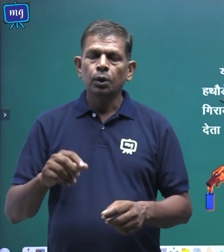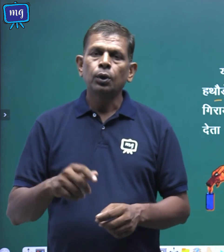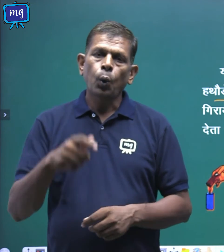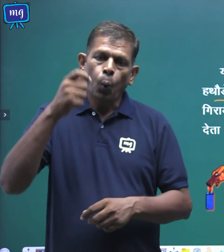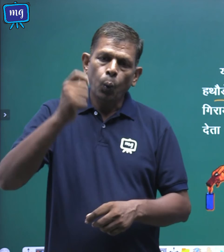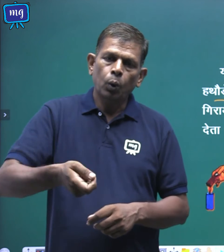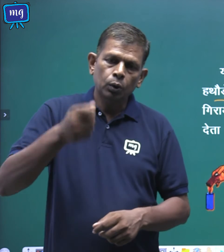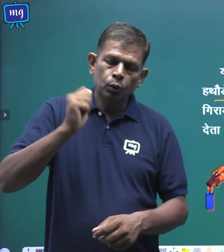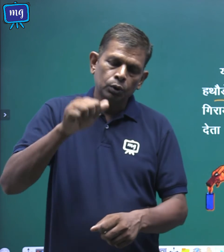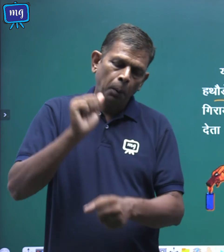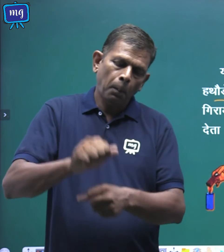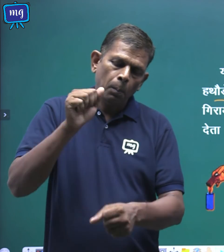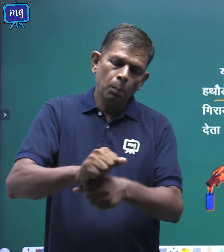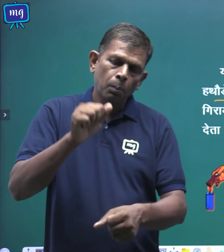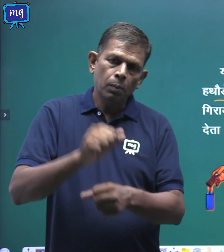हथौड़े से पीटा जाए